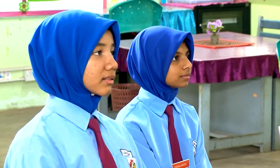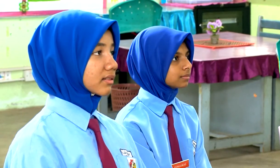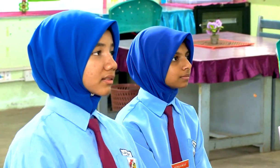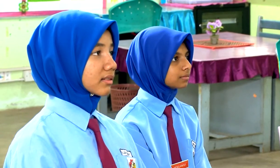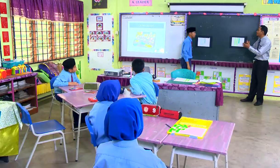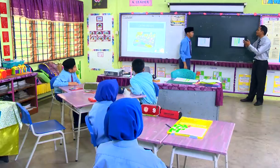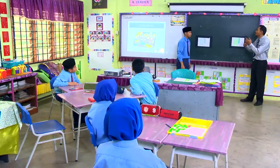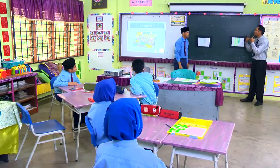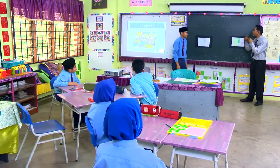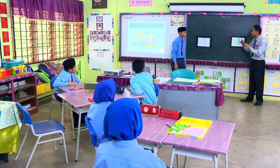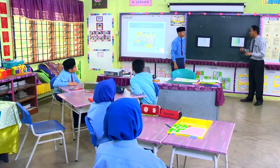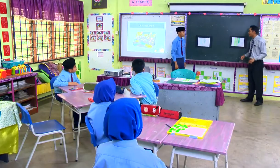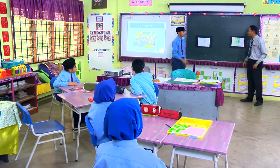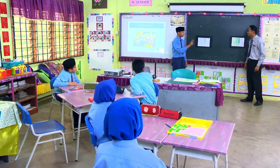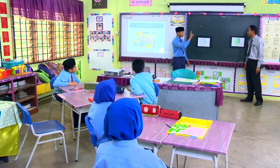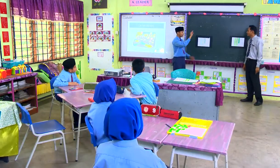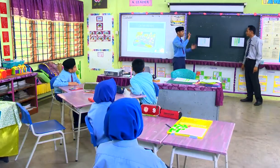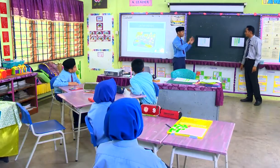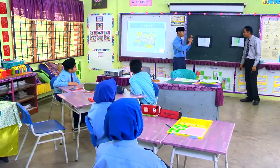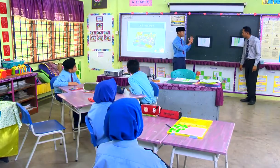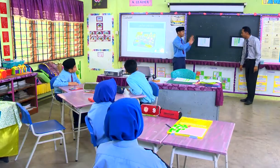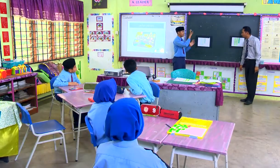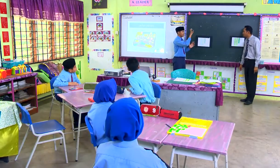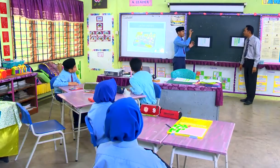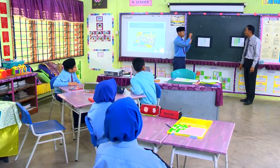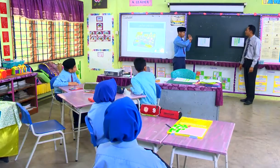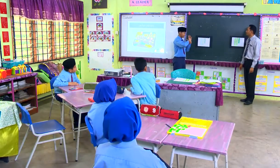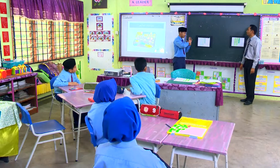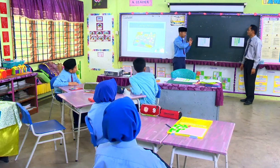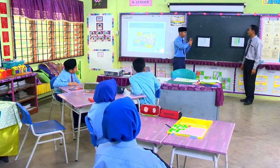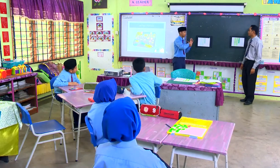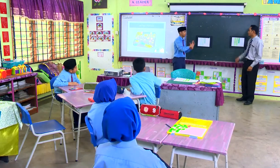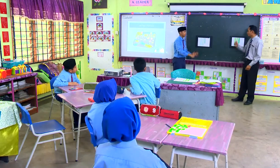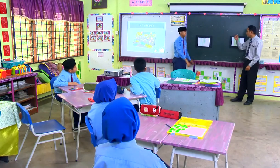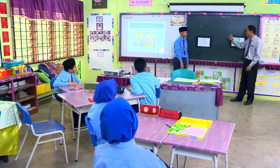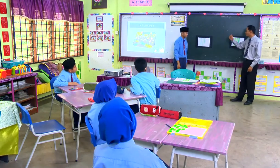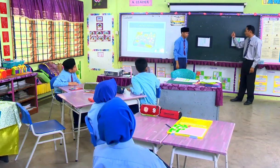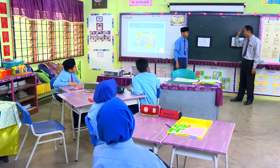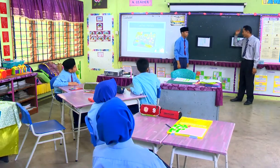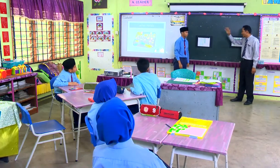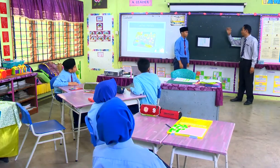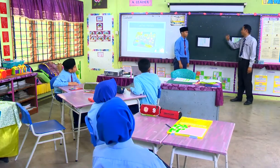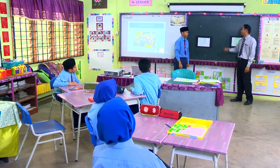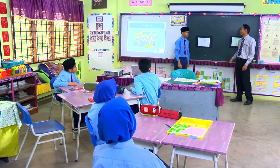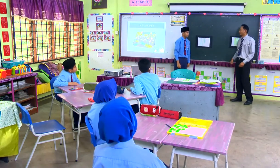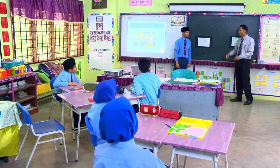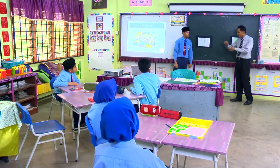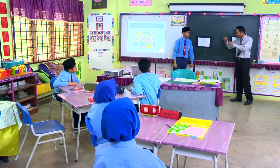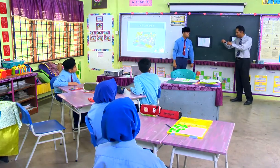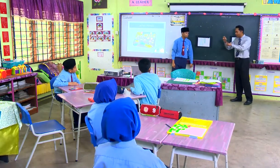Okey, apa jawapan dia Rahman? Jam 40 minit. Bagus, pandai Rahman ni. Okey, boleh